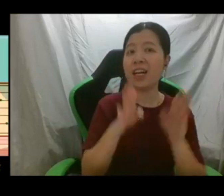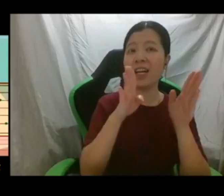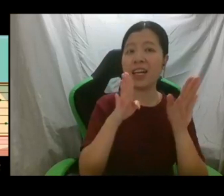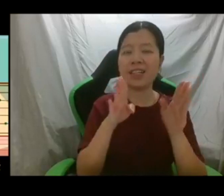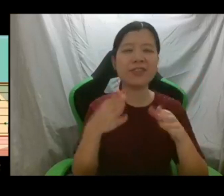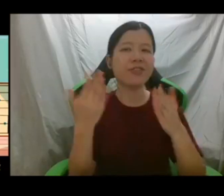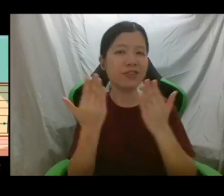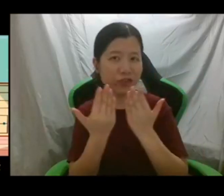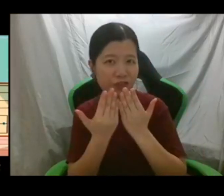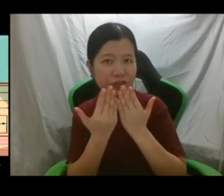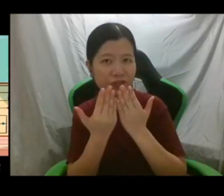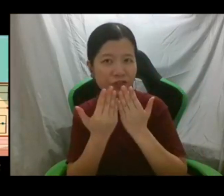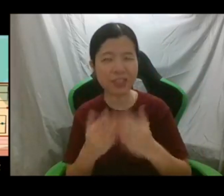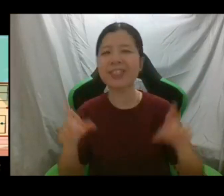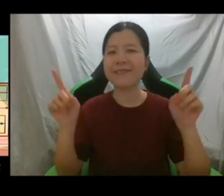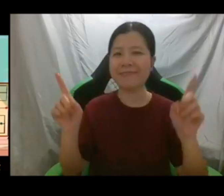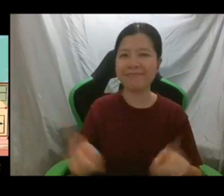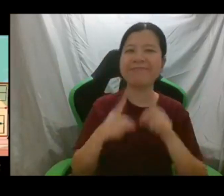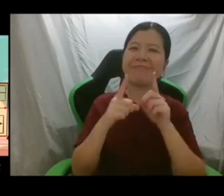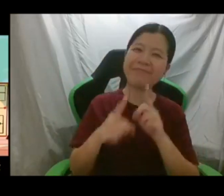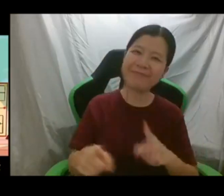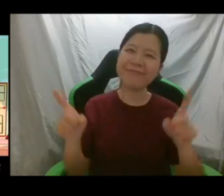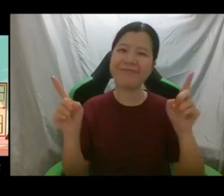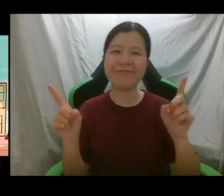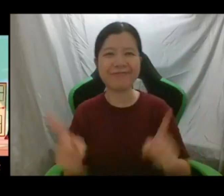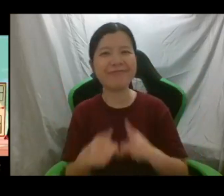笑，開始上學了。